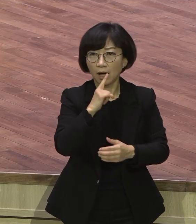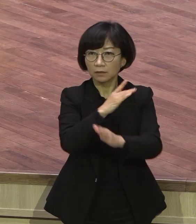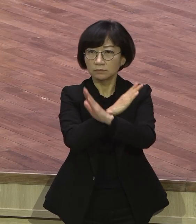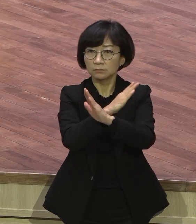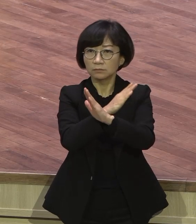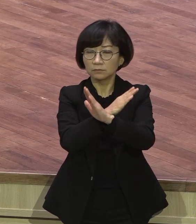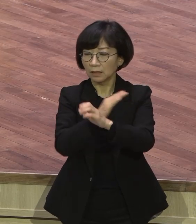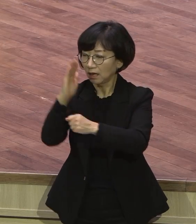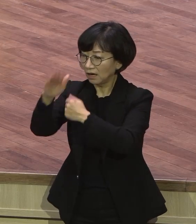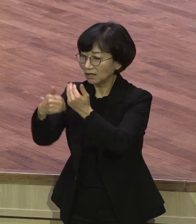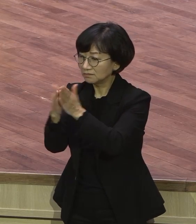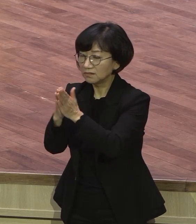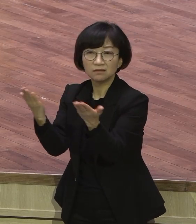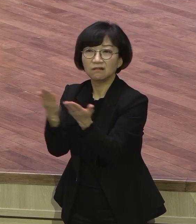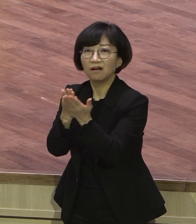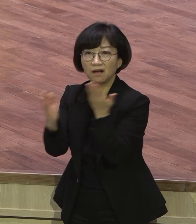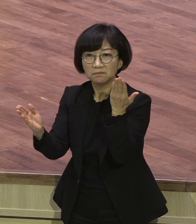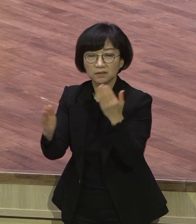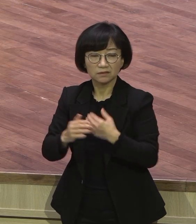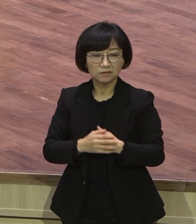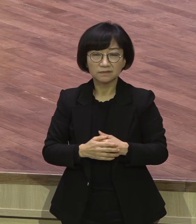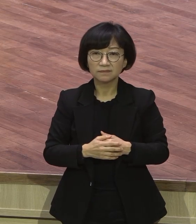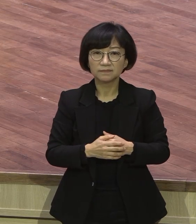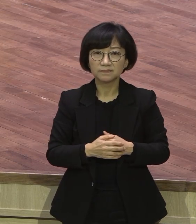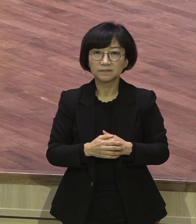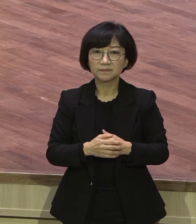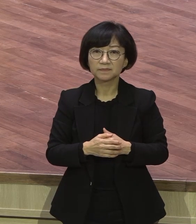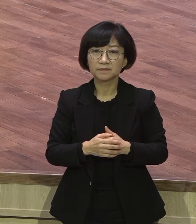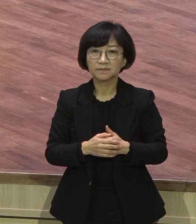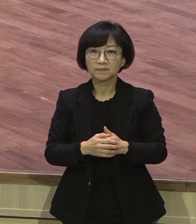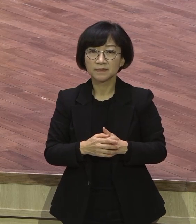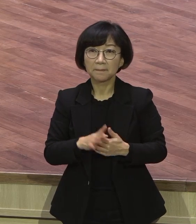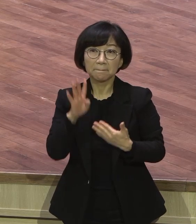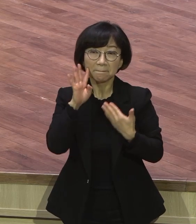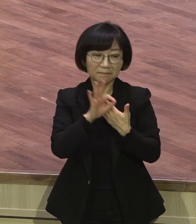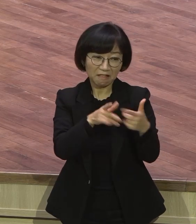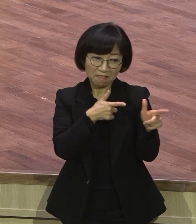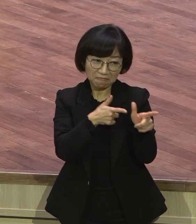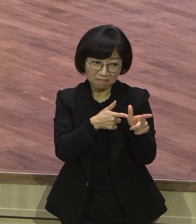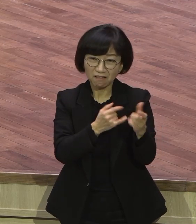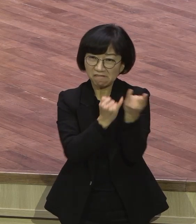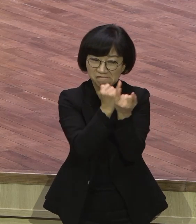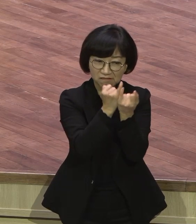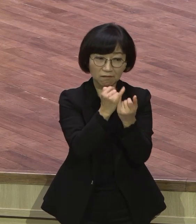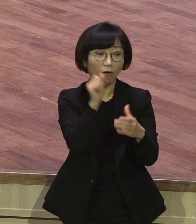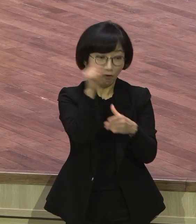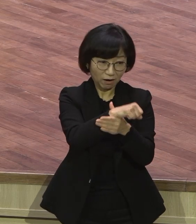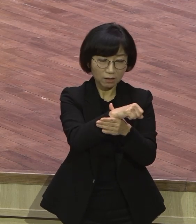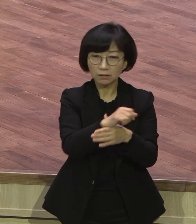성경과 안 맞는 거예요 거기에 인정한다 그 성경 안 맞는 삶이에요